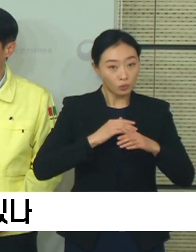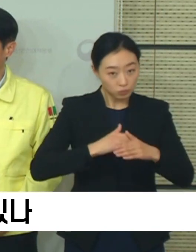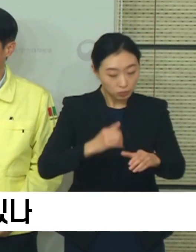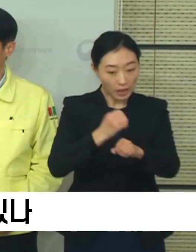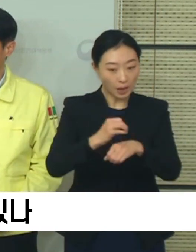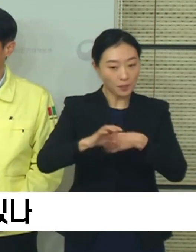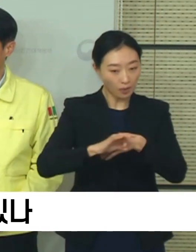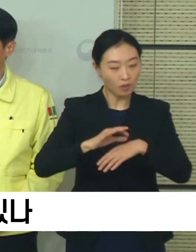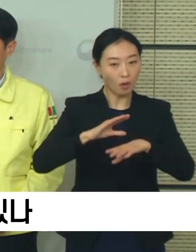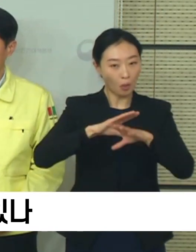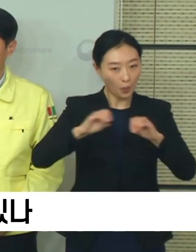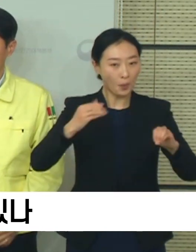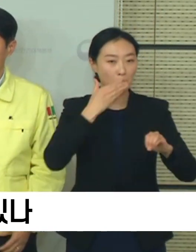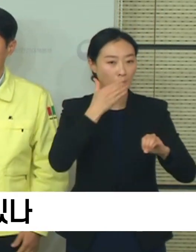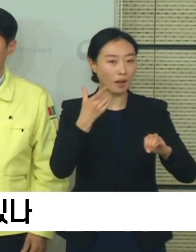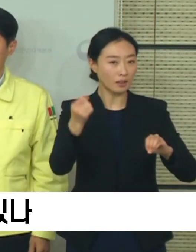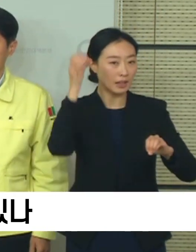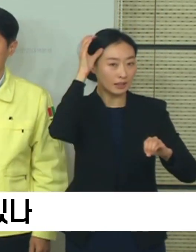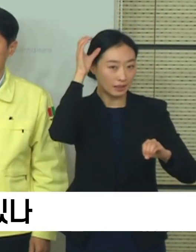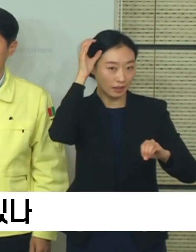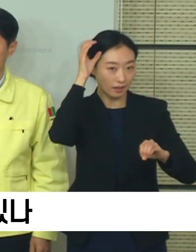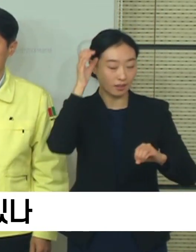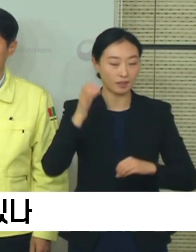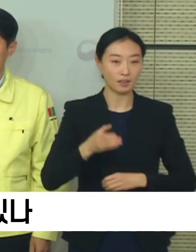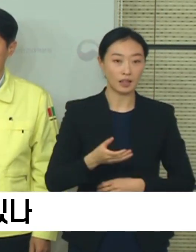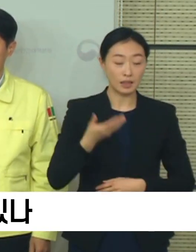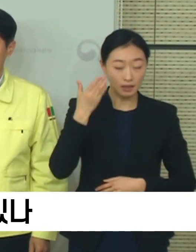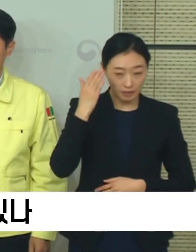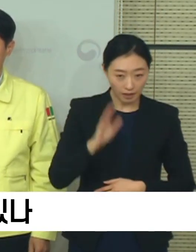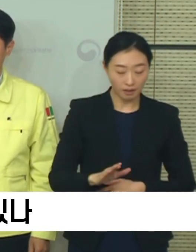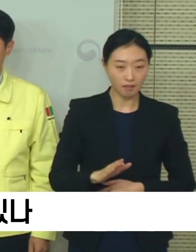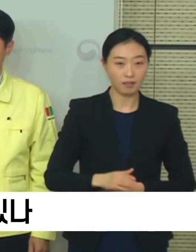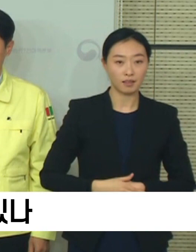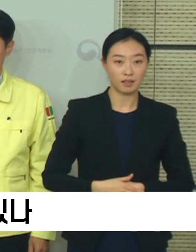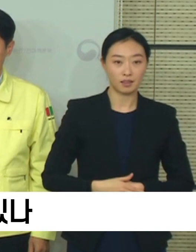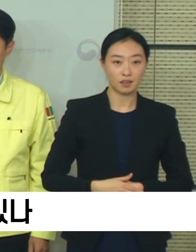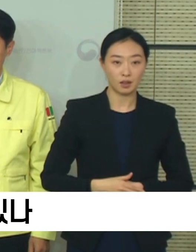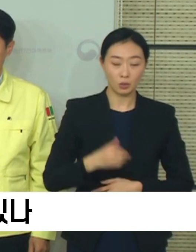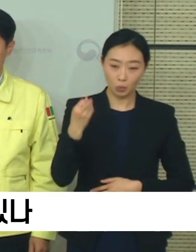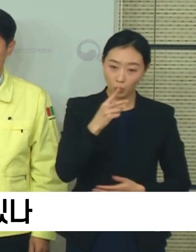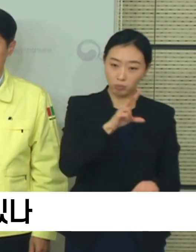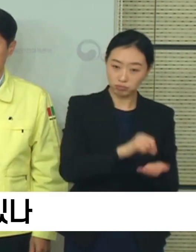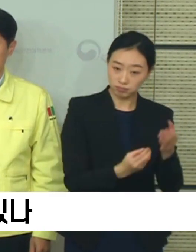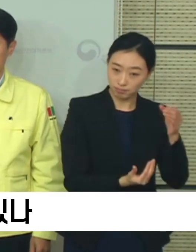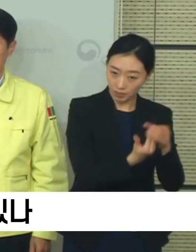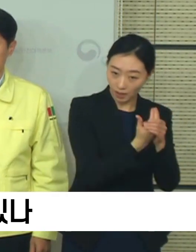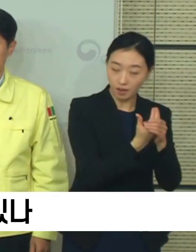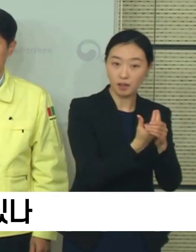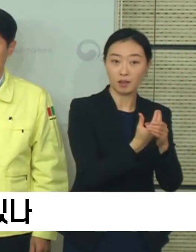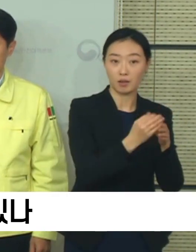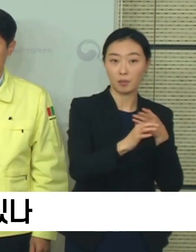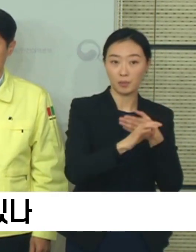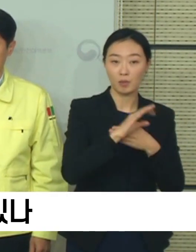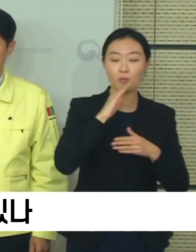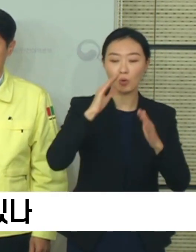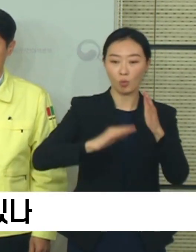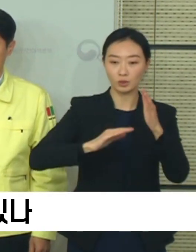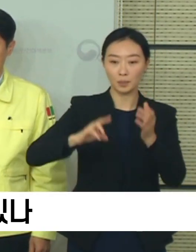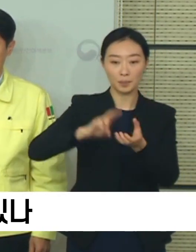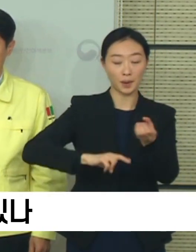것으로 기대합니다만 만약에 그래도 만약에 문제가 생긴다 하면 그 공적 판매